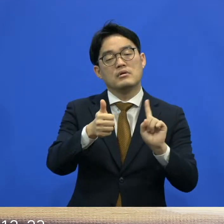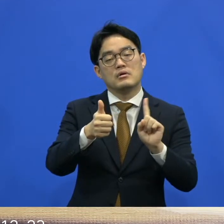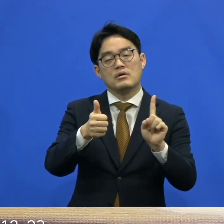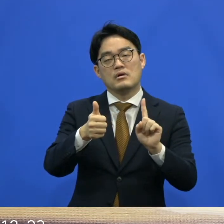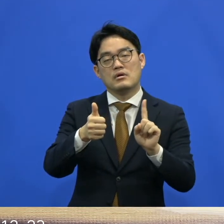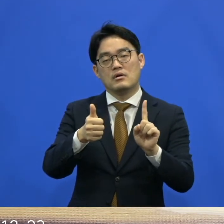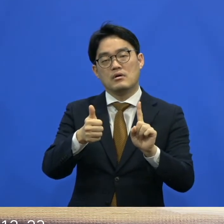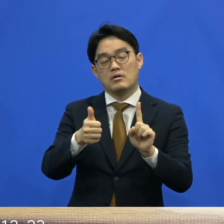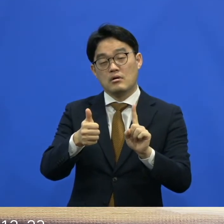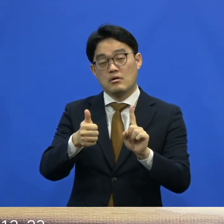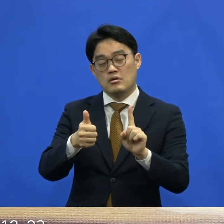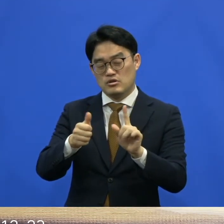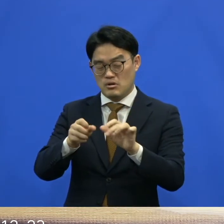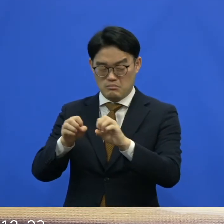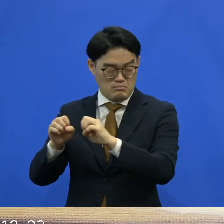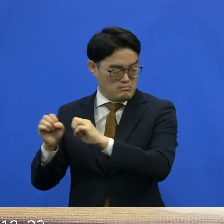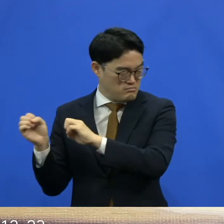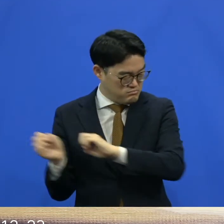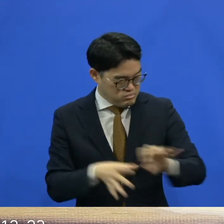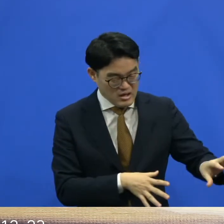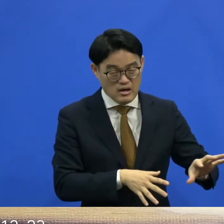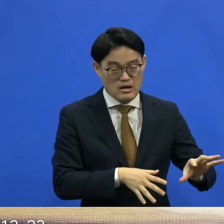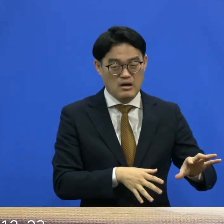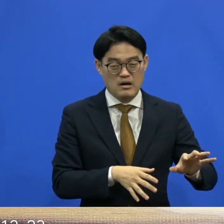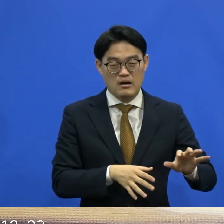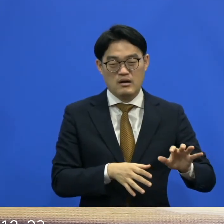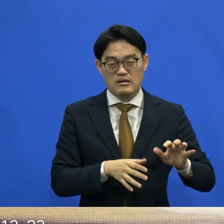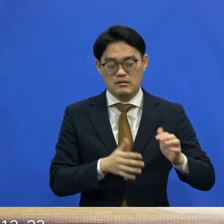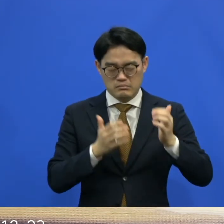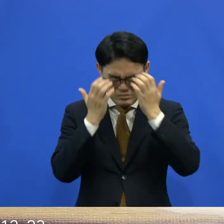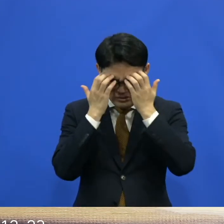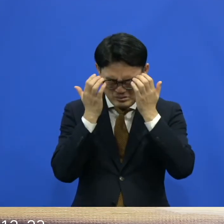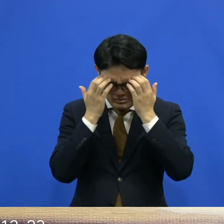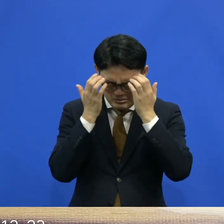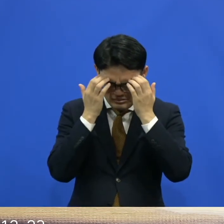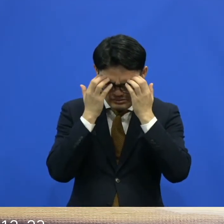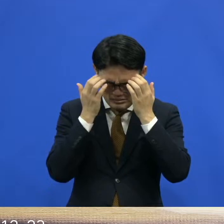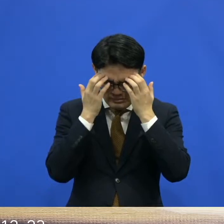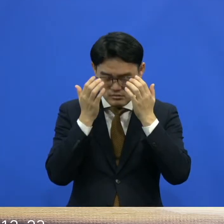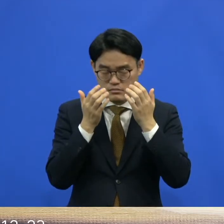철저히 버려진 상태에 놓인 게 뭐예요? 십자가예요.